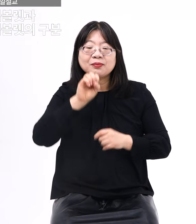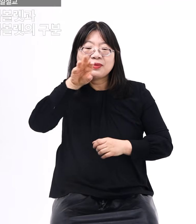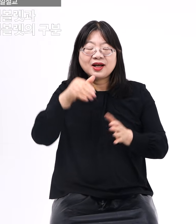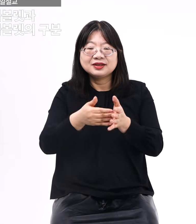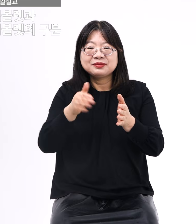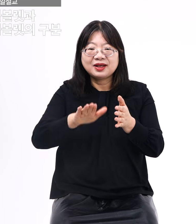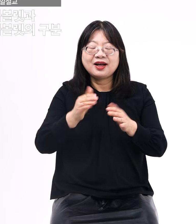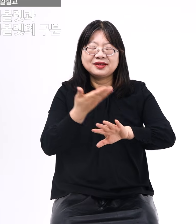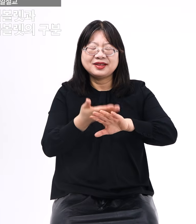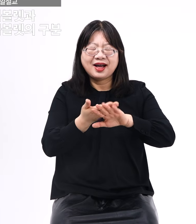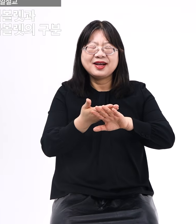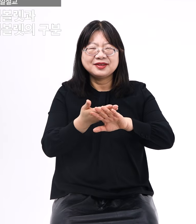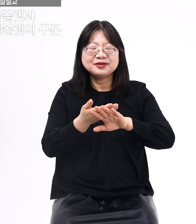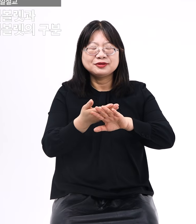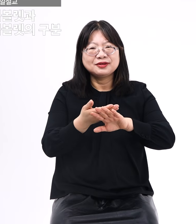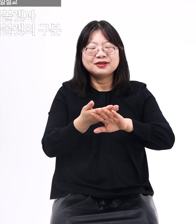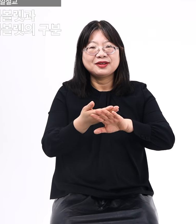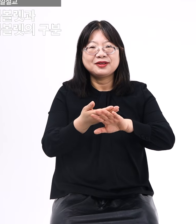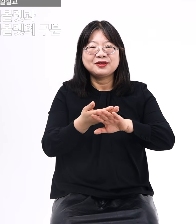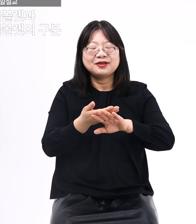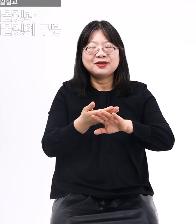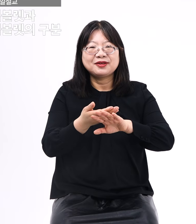했는데 다르게 알아듣는 경우가 있어요.